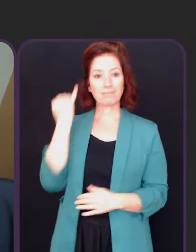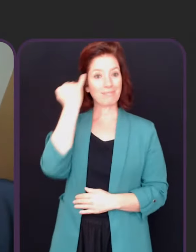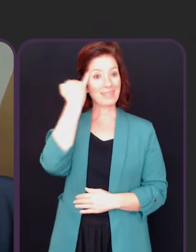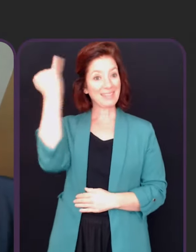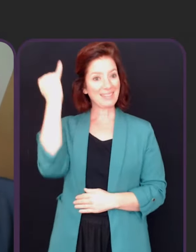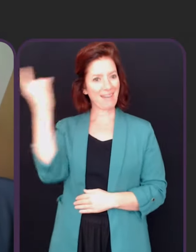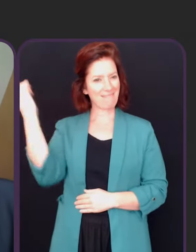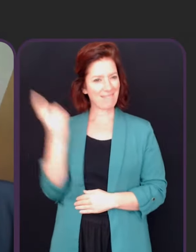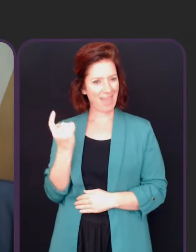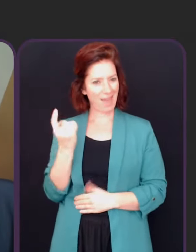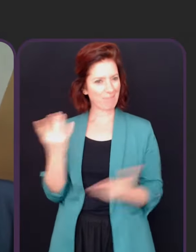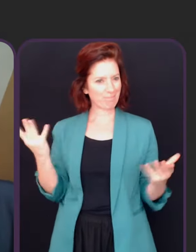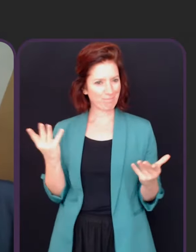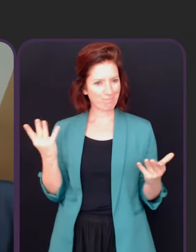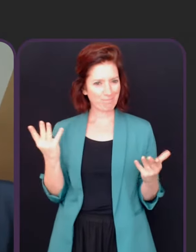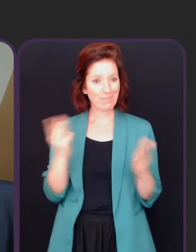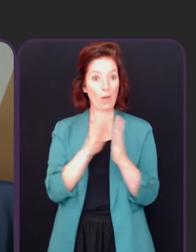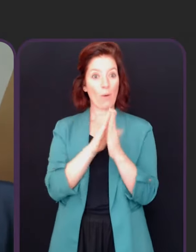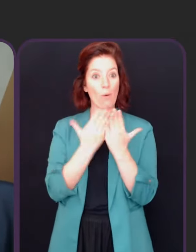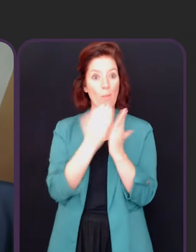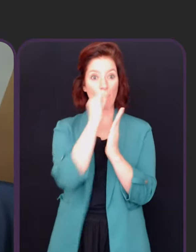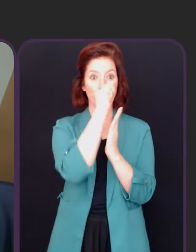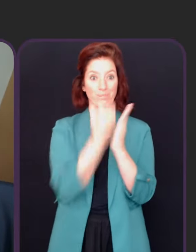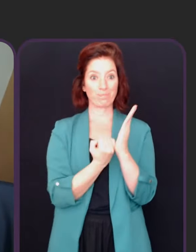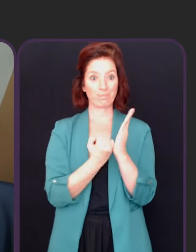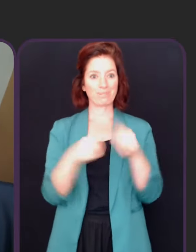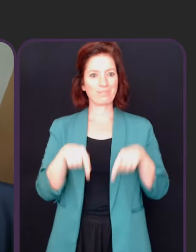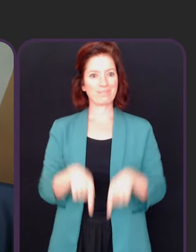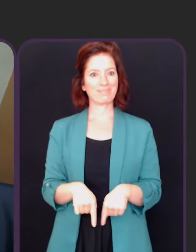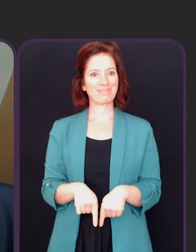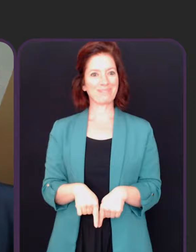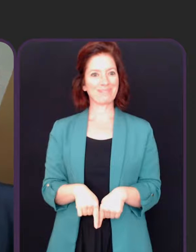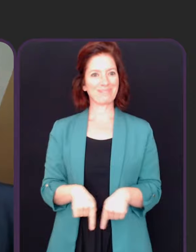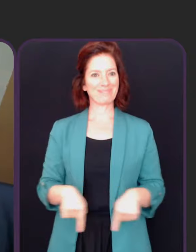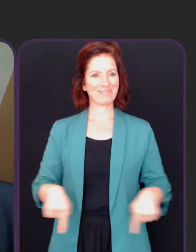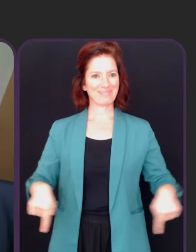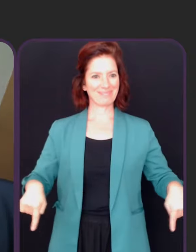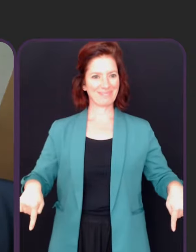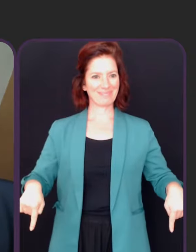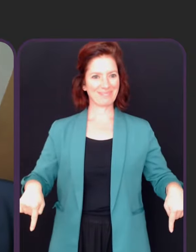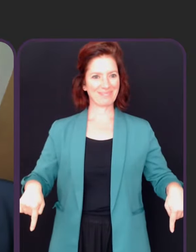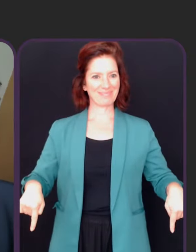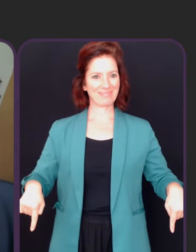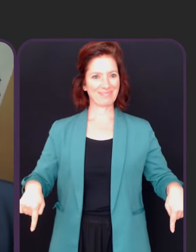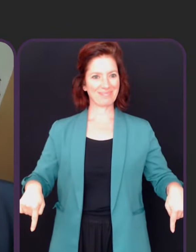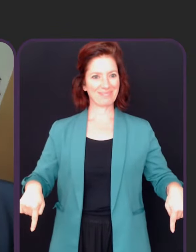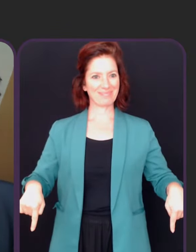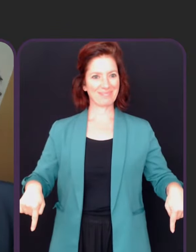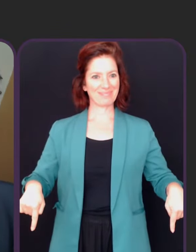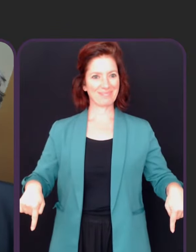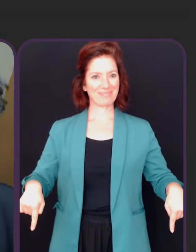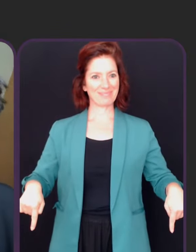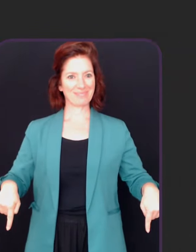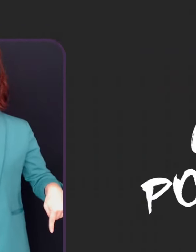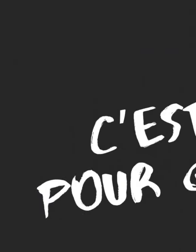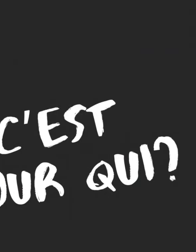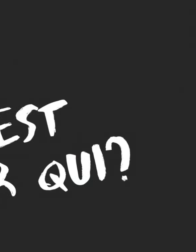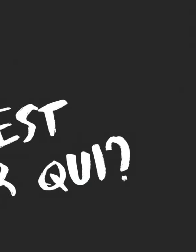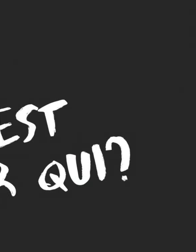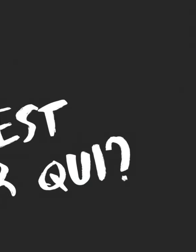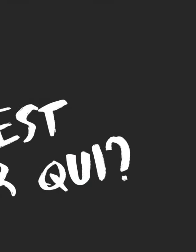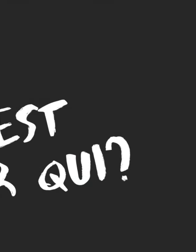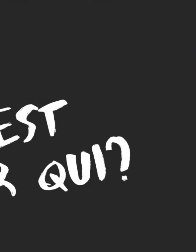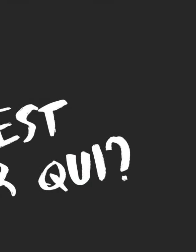dans le cadre de la prochaine création de la compagnie qui est une adaptation du roman de Laurine Roux, Le Sanctuaire, aux éditions Le Sonneur.